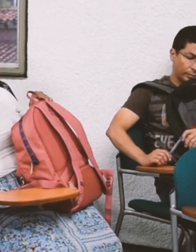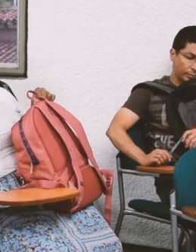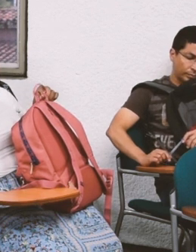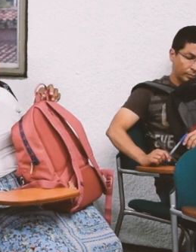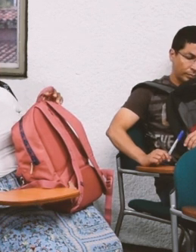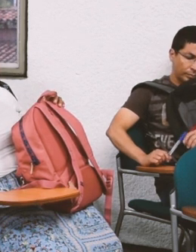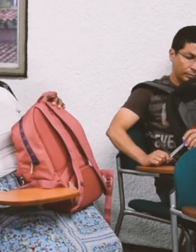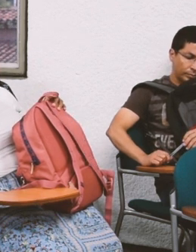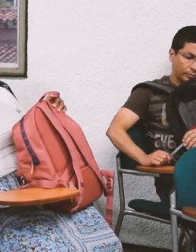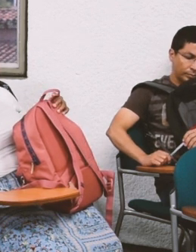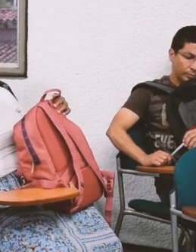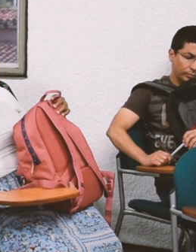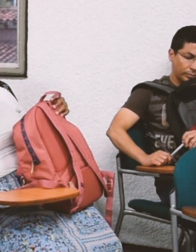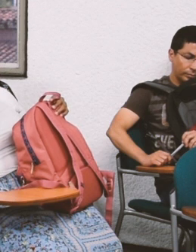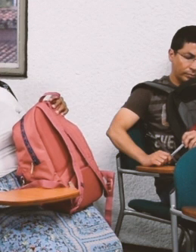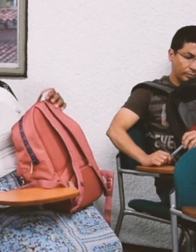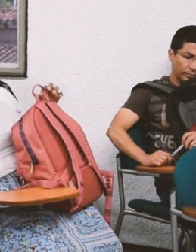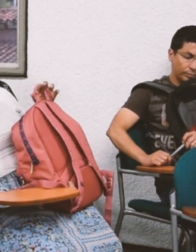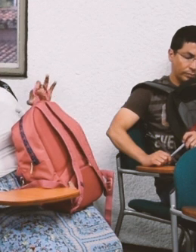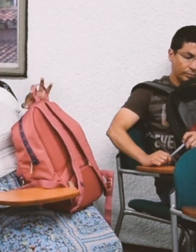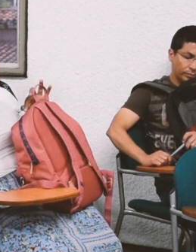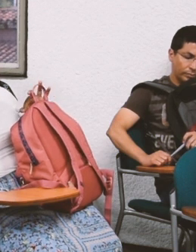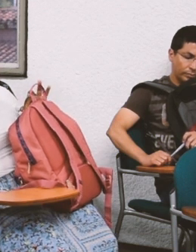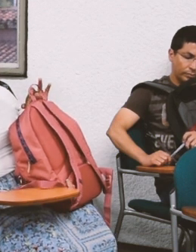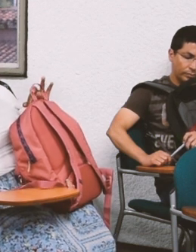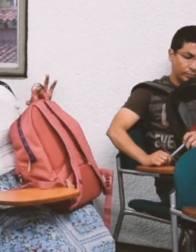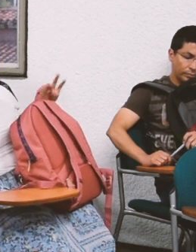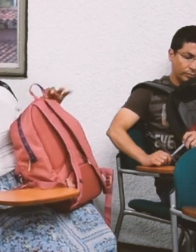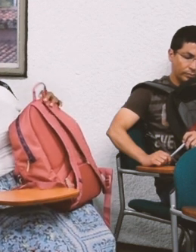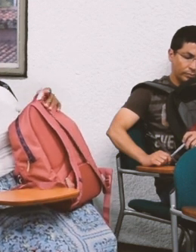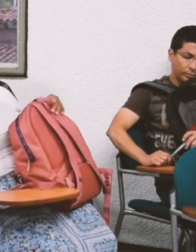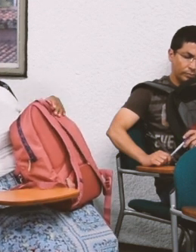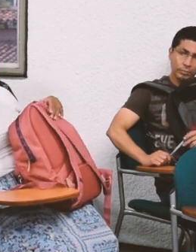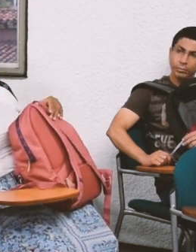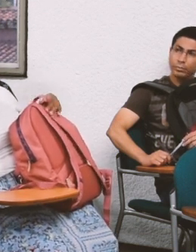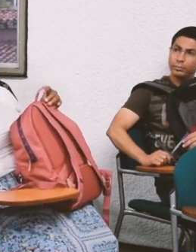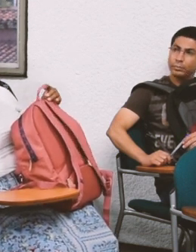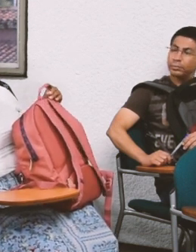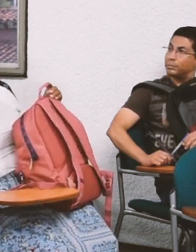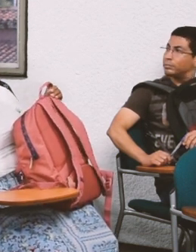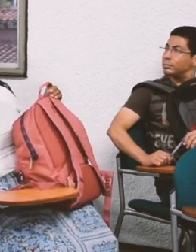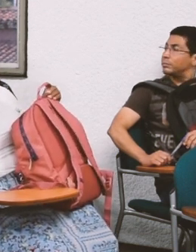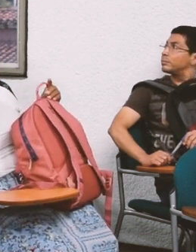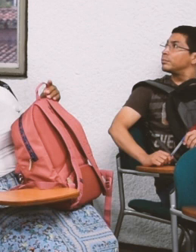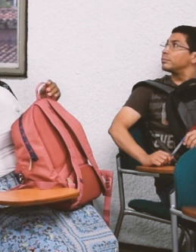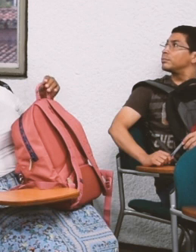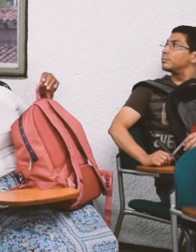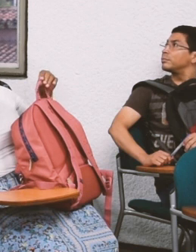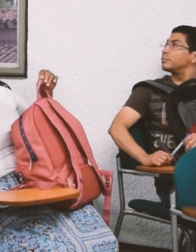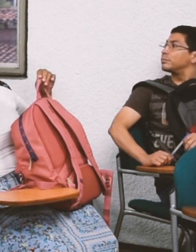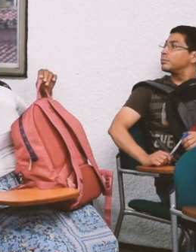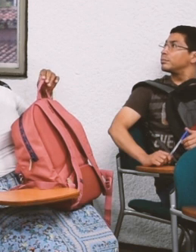es la discapacidad o no lo es, todo eso que se pueda presentar, que de hecho no es la primera vez, y a ustedes les dará susto pues a los que están